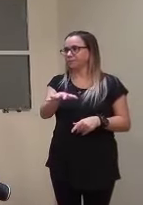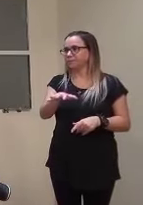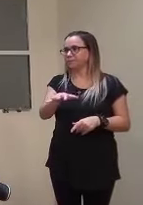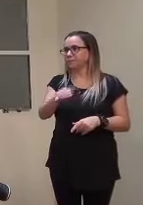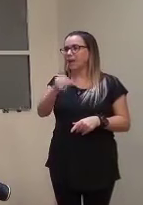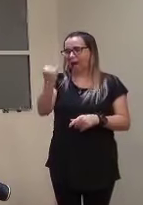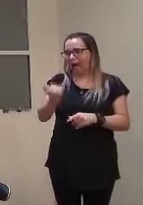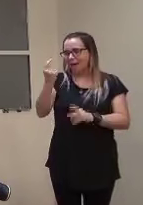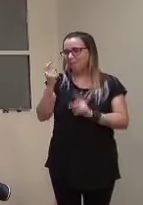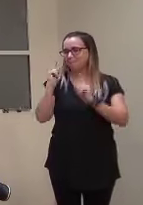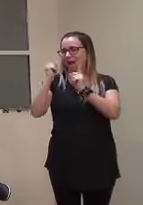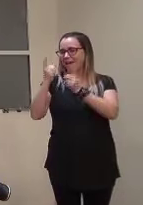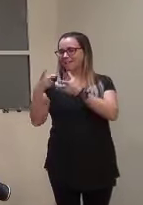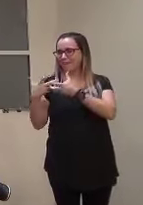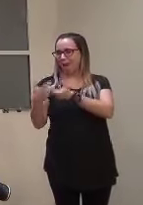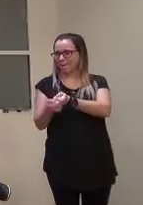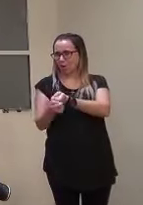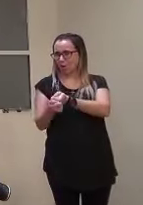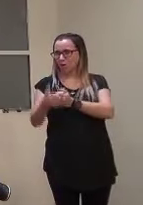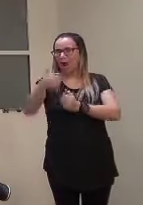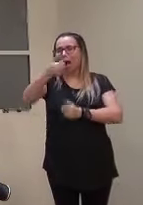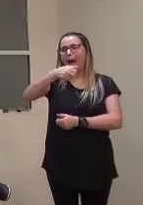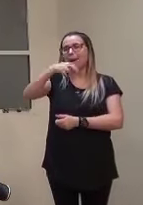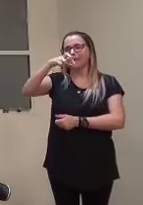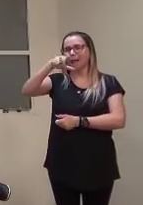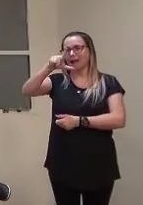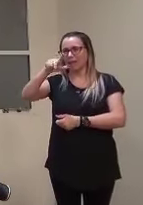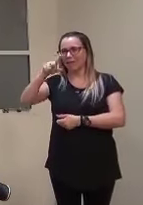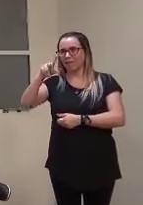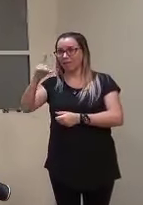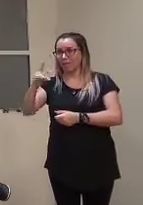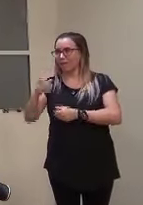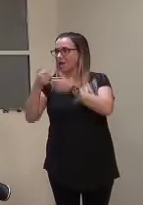entrada de apoyos veamos